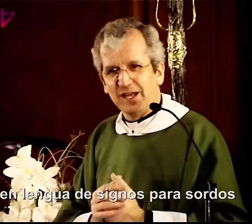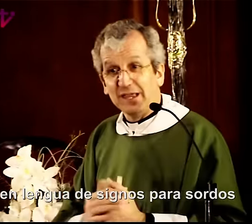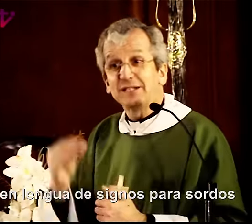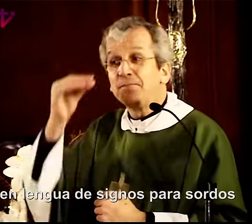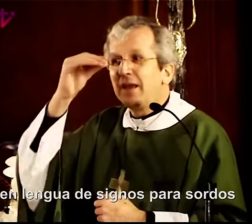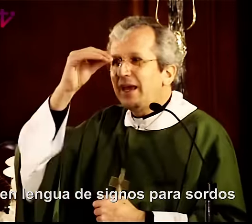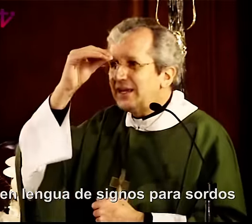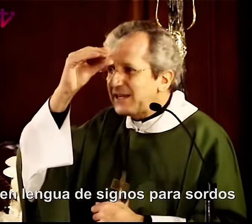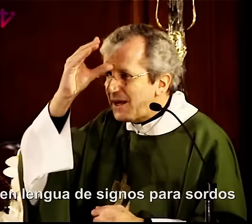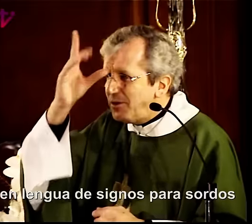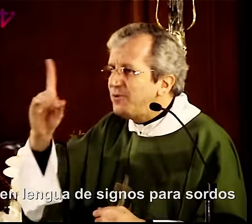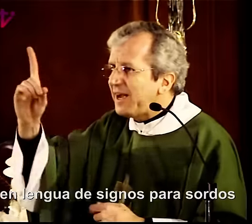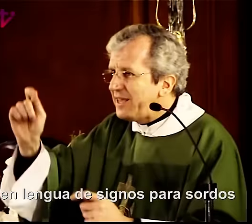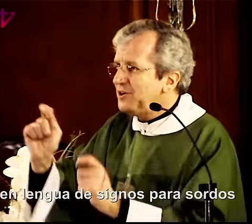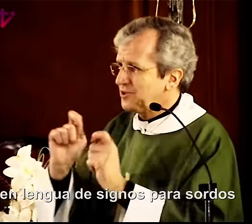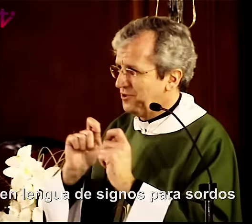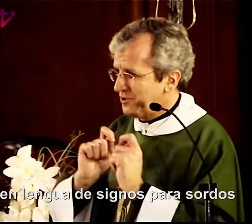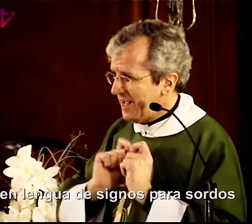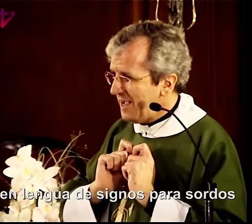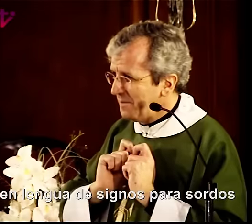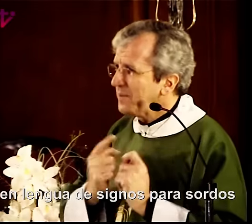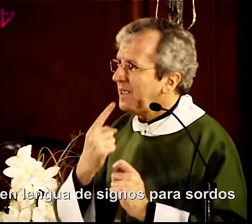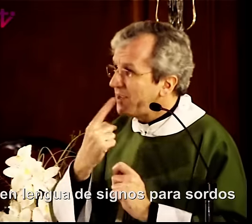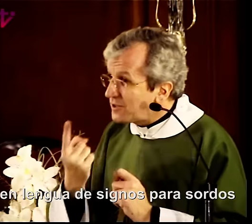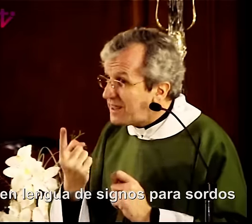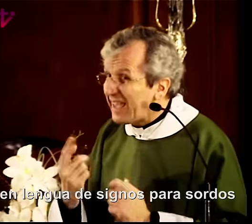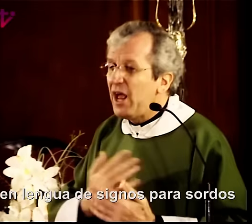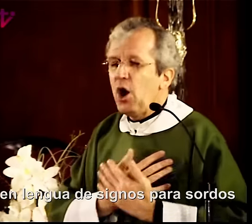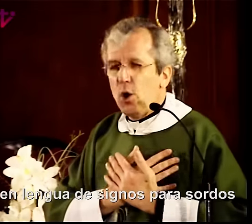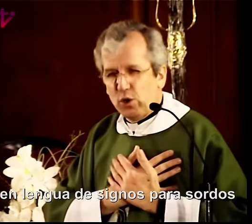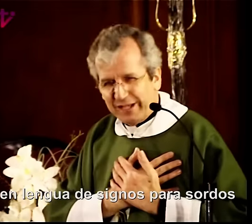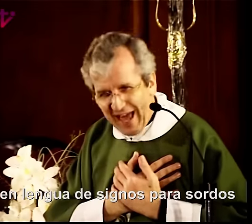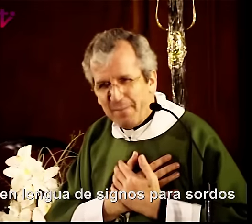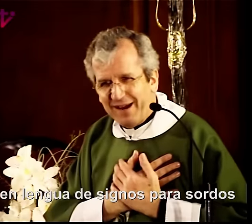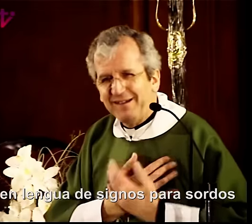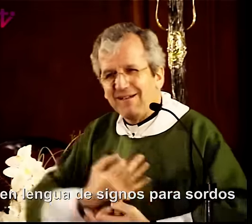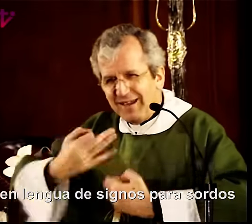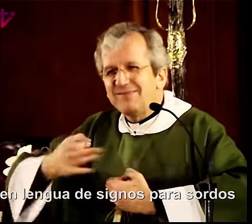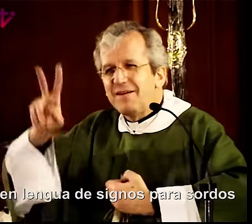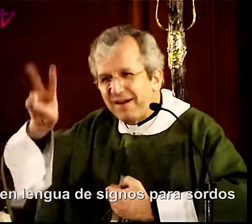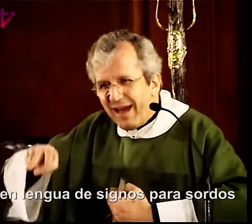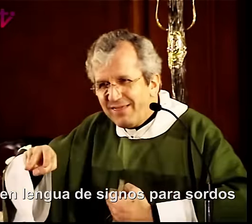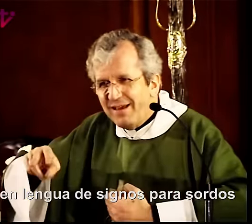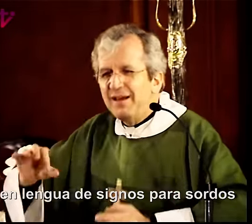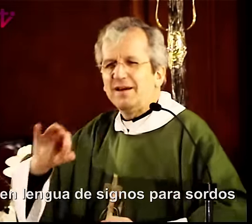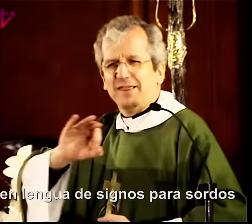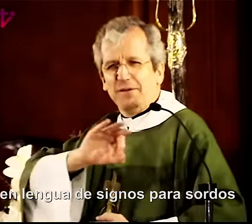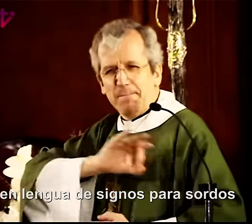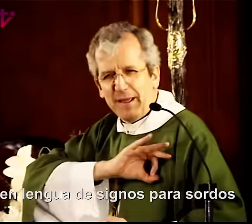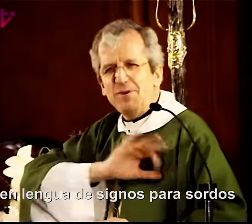circunstancias. Esa sabiduría que Dios nos da y que nos dice que los que aman de verdad recibirán premio